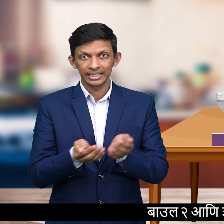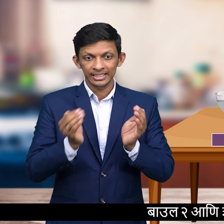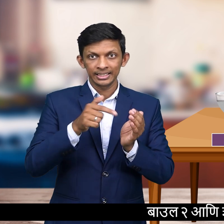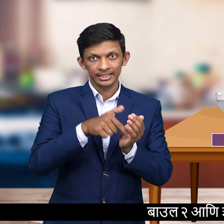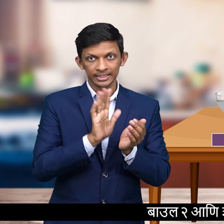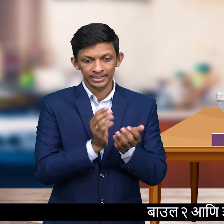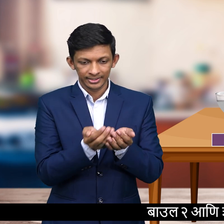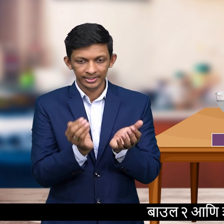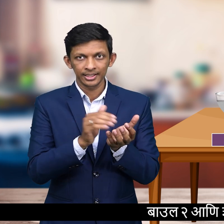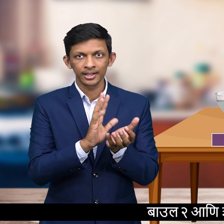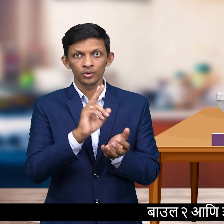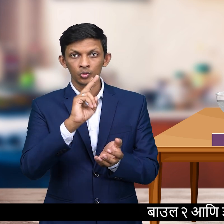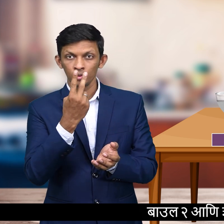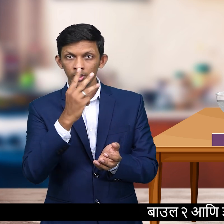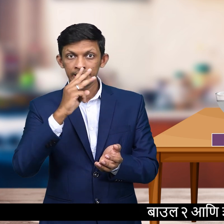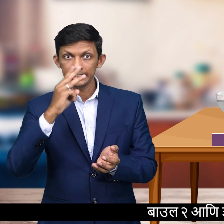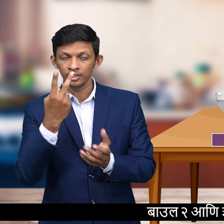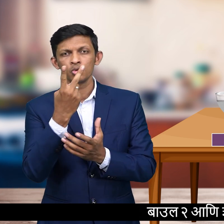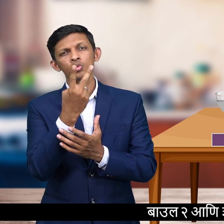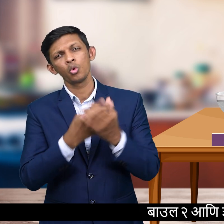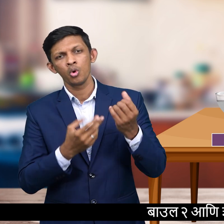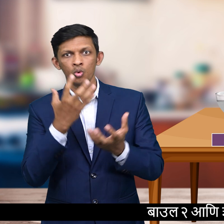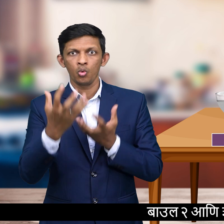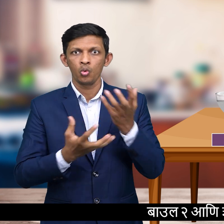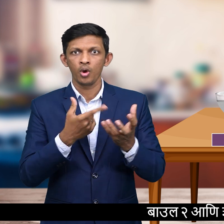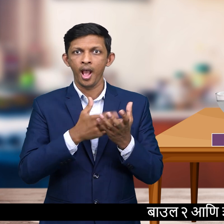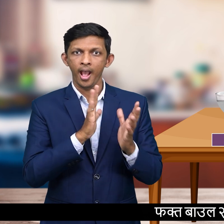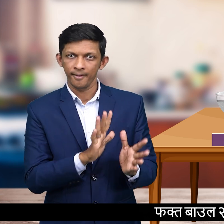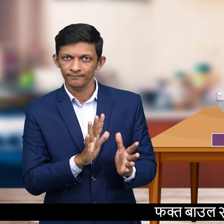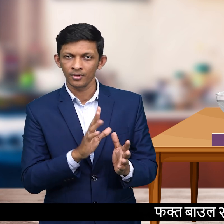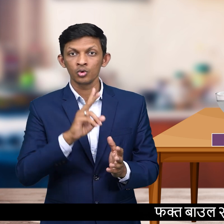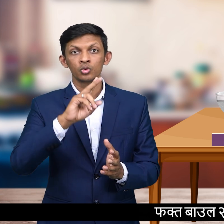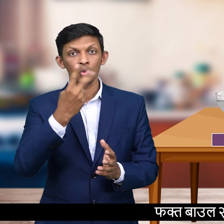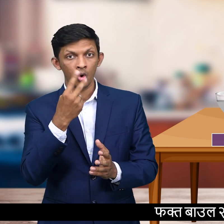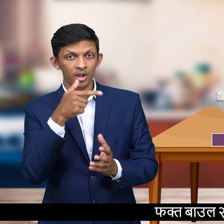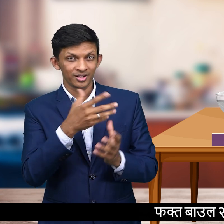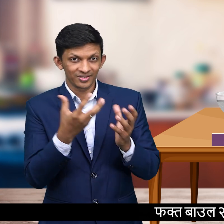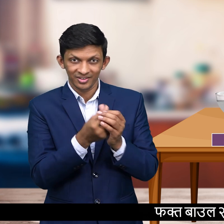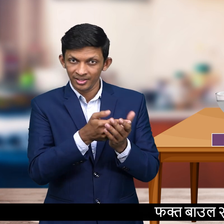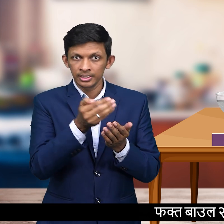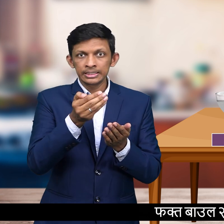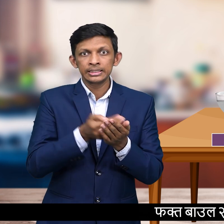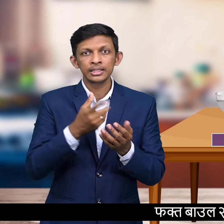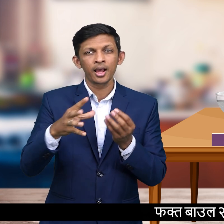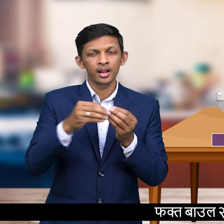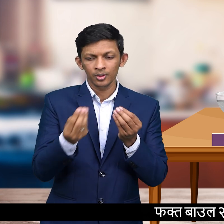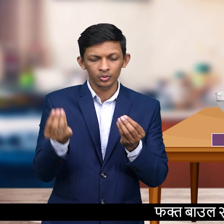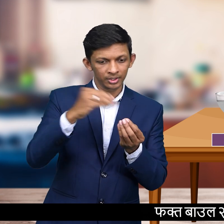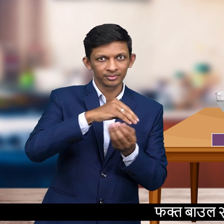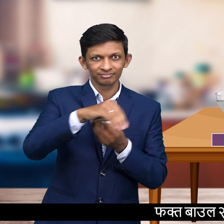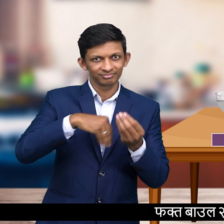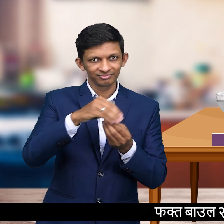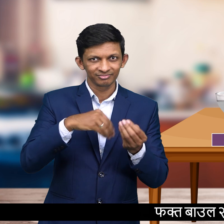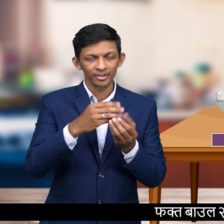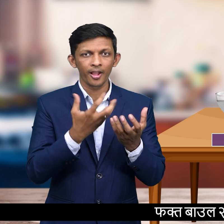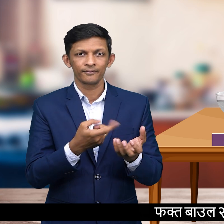बाऊल 2 आणि 3 दोन्हीमध्ये कोमट दूध असले तरी फक्त बाऊल 2 मधील दह्याचे दूध दह्यात